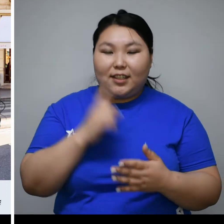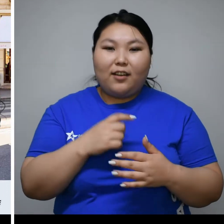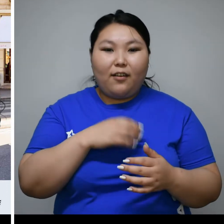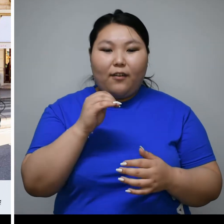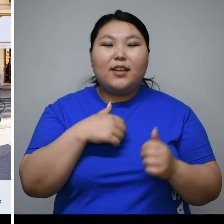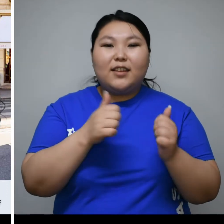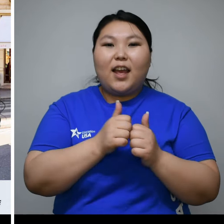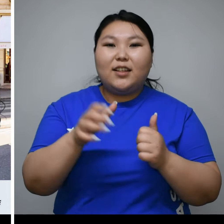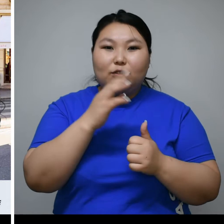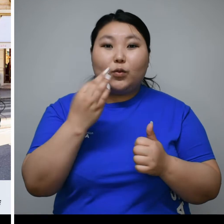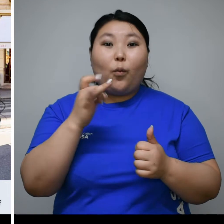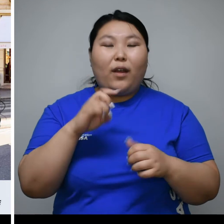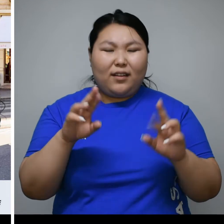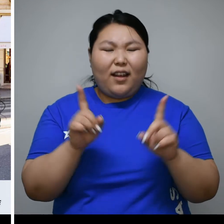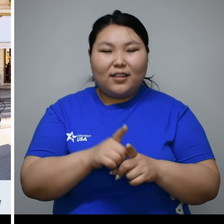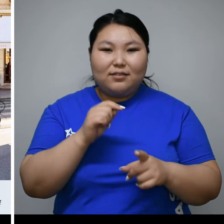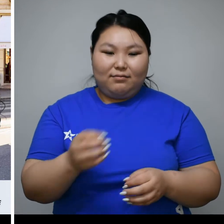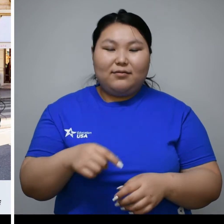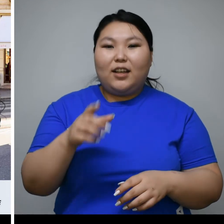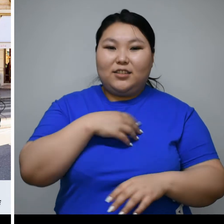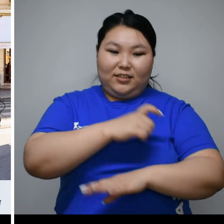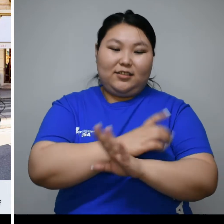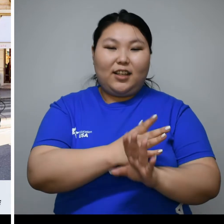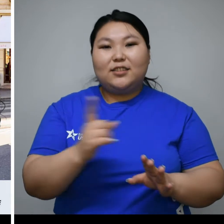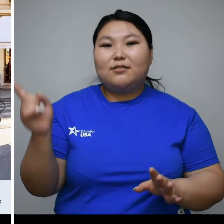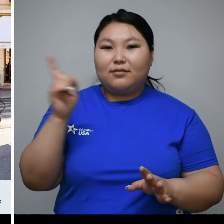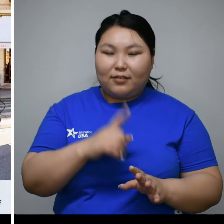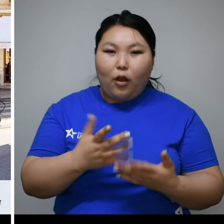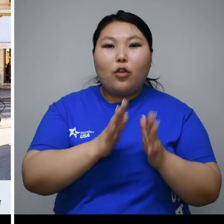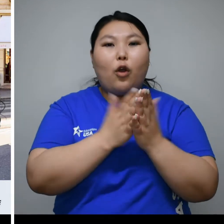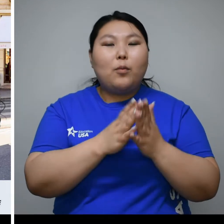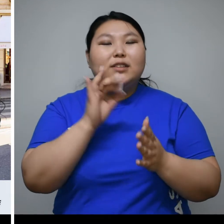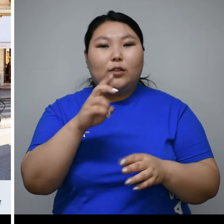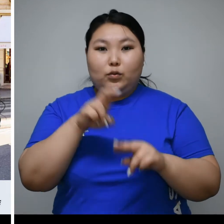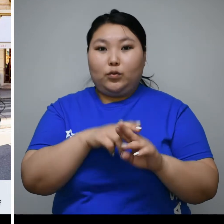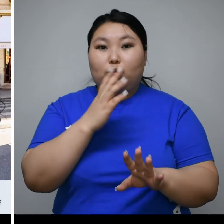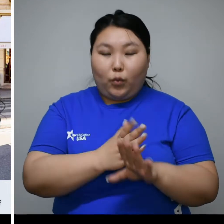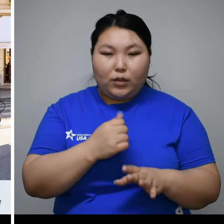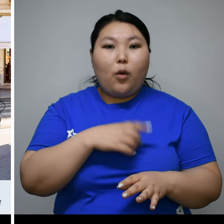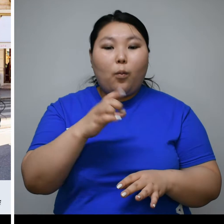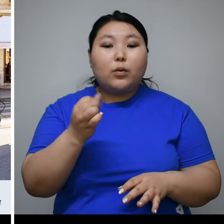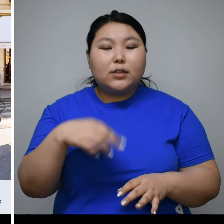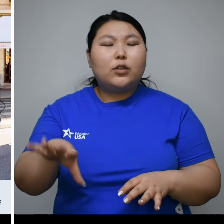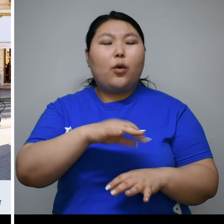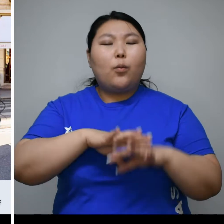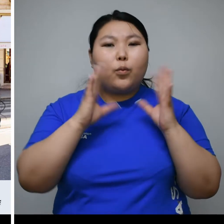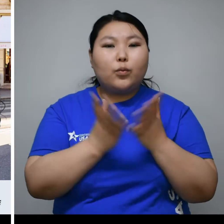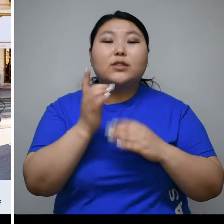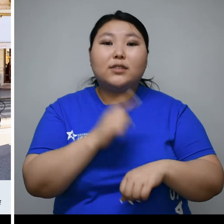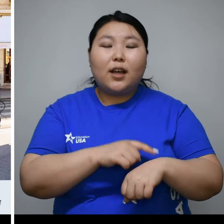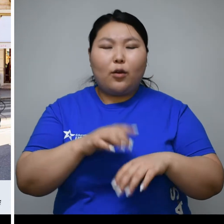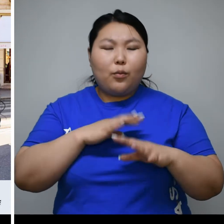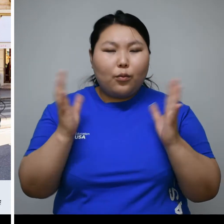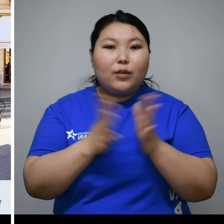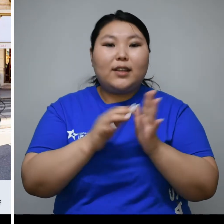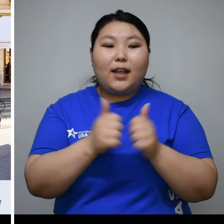нөгөө friends гэх цуврал дээр гардаг. Яг тэрэн дээр гардаг шиг хичээлээ таарч ирчихээл эсвэл номын санд суучаал бусад бүх цагт яг